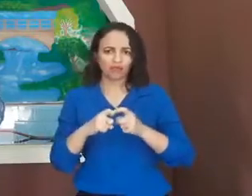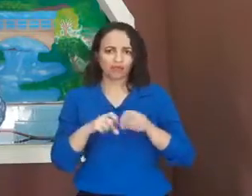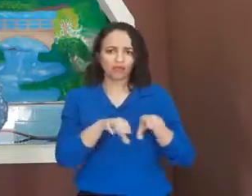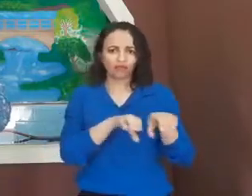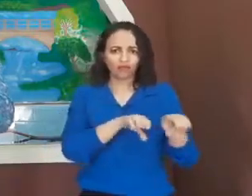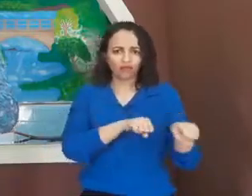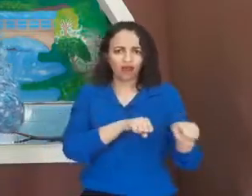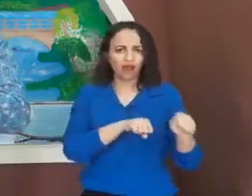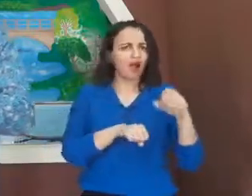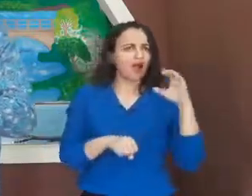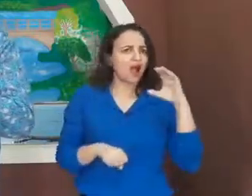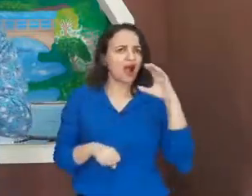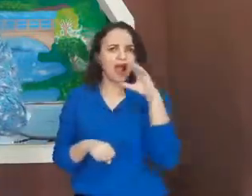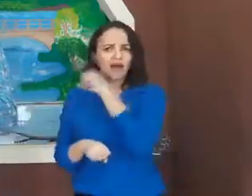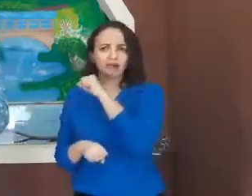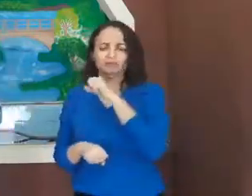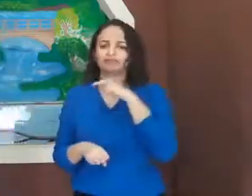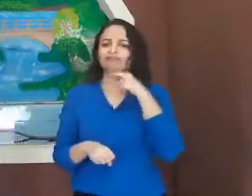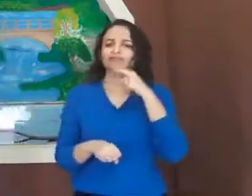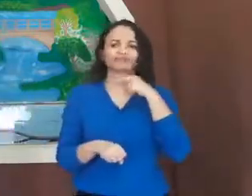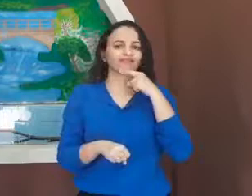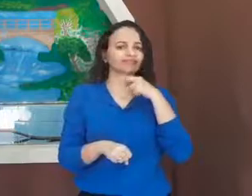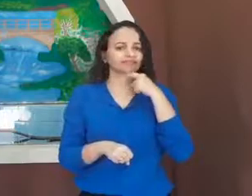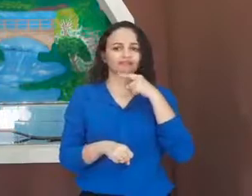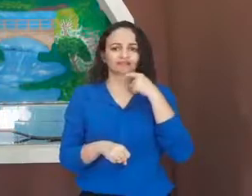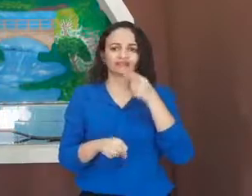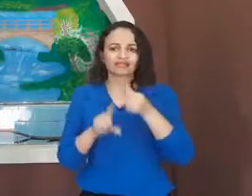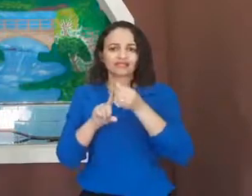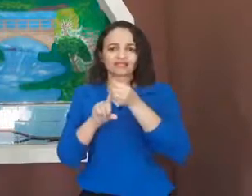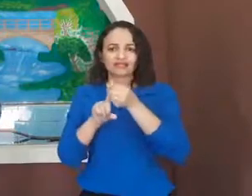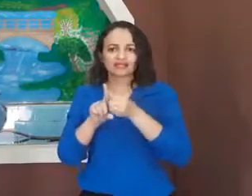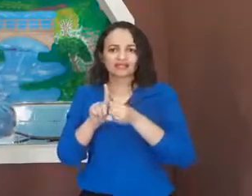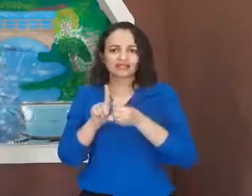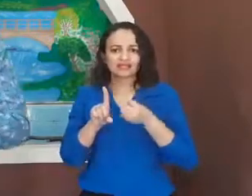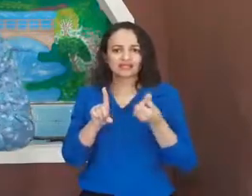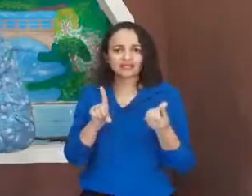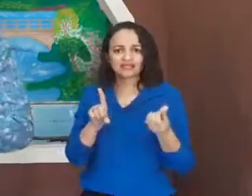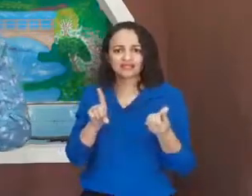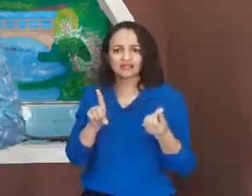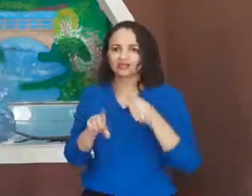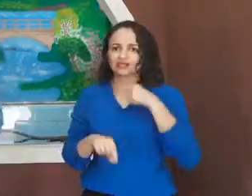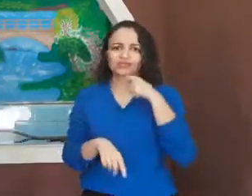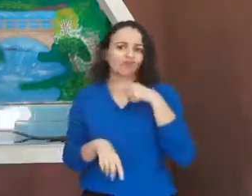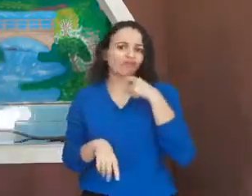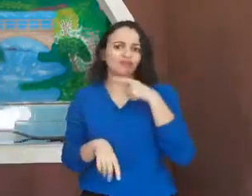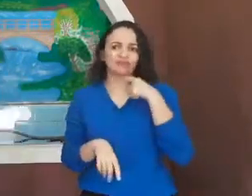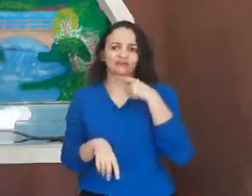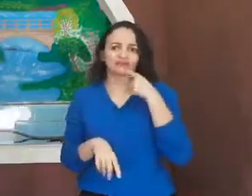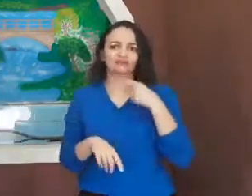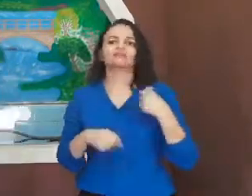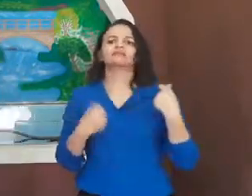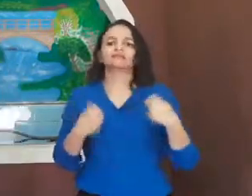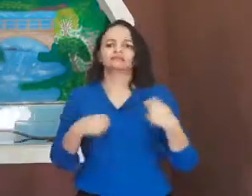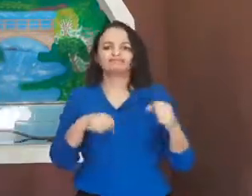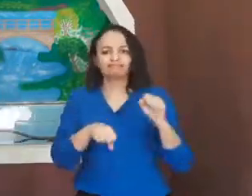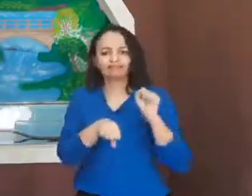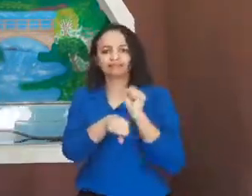meses. Tem que esperar. Então, tudo nós precisamos entender essas